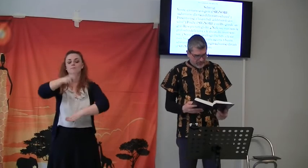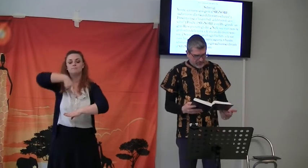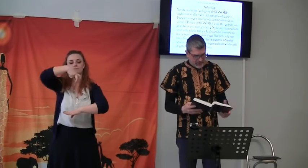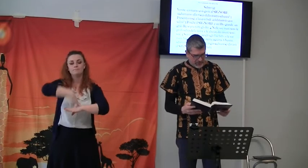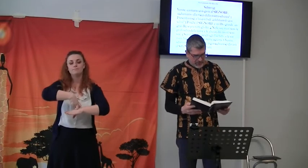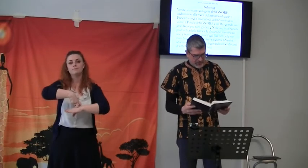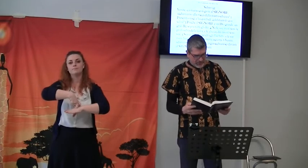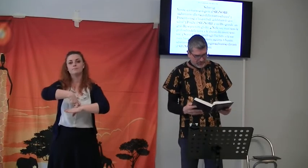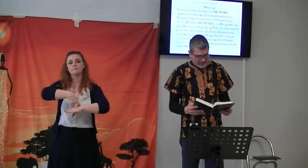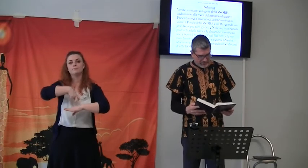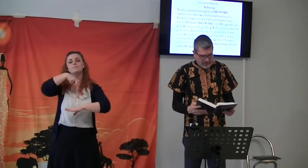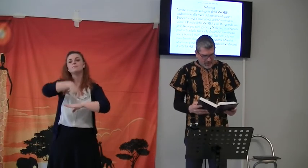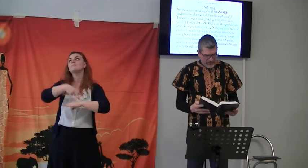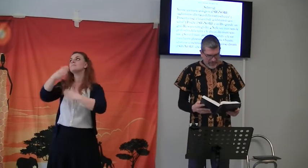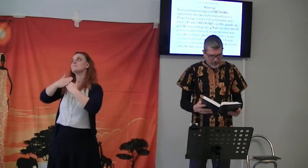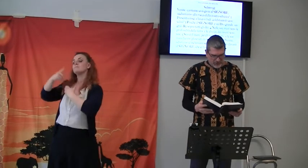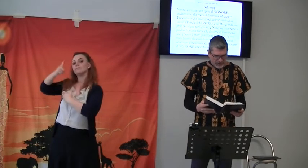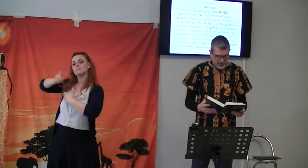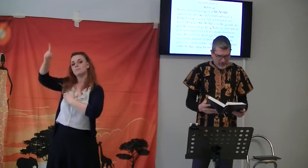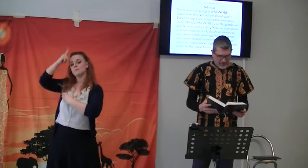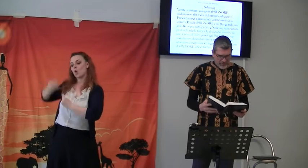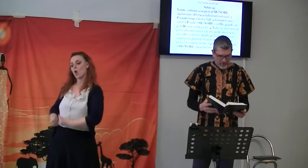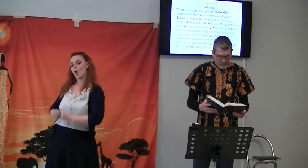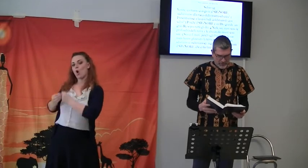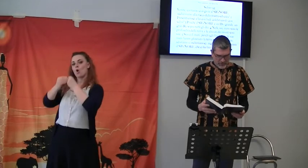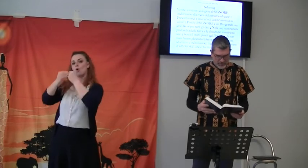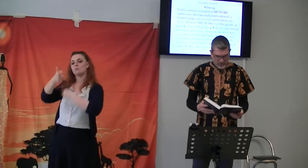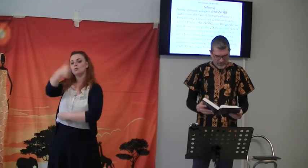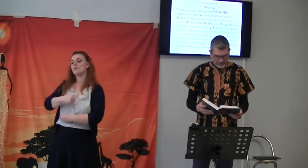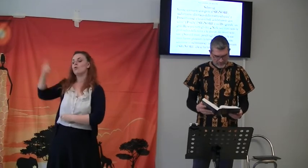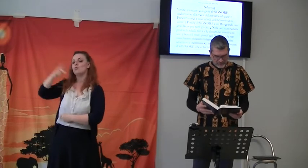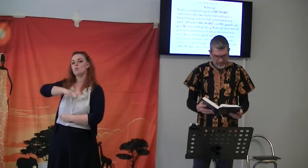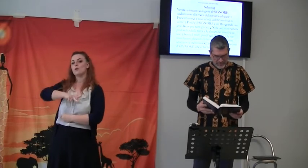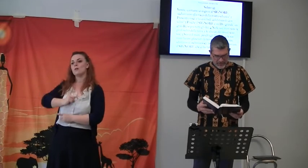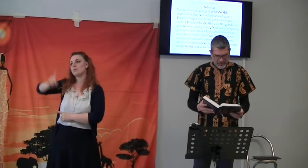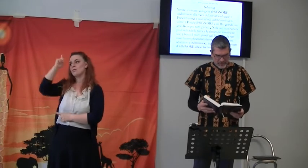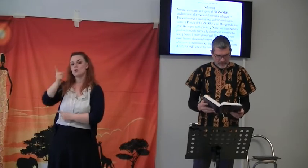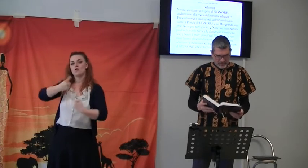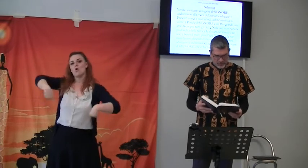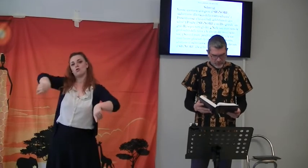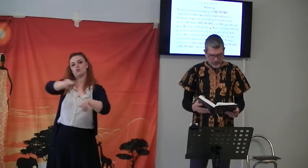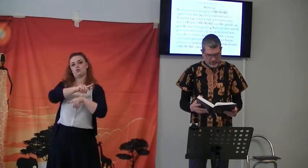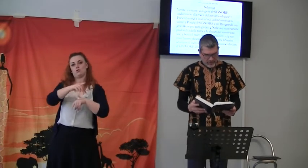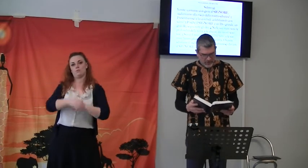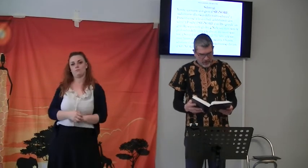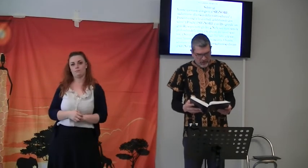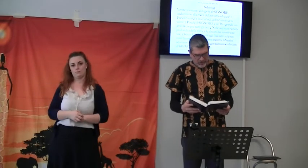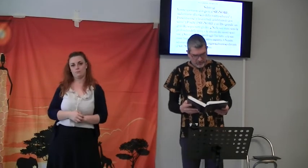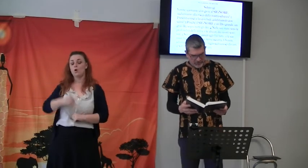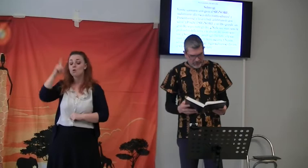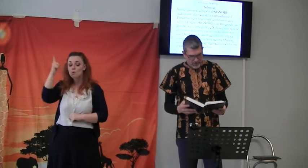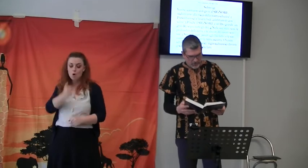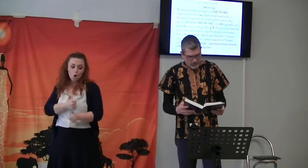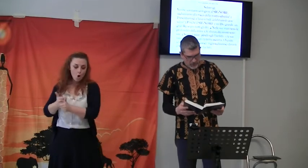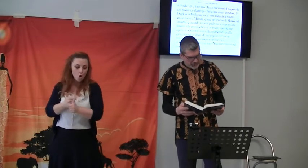inginocchiamoci davanti al Signore che ci ha fatti, poiché è il nostro Dio e noi siamo il popolo di cui ha cura, e il gregge che la sua mano conduce. Oggi